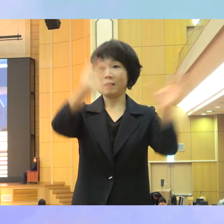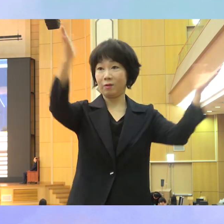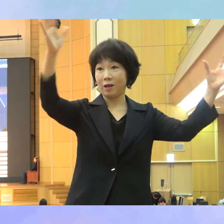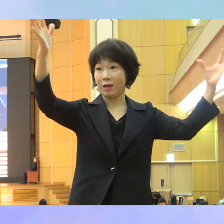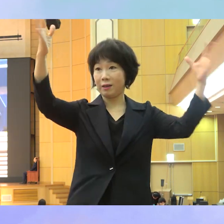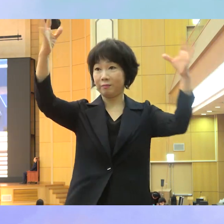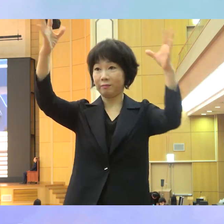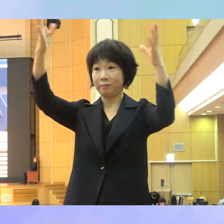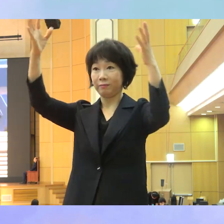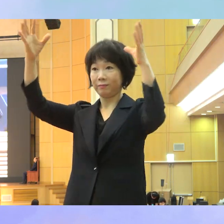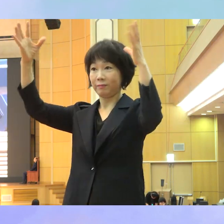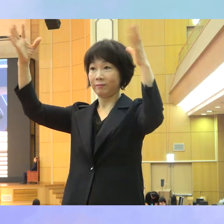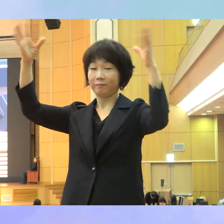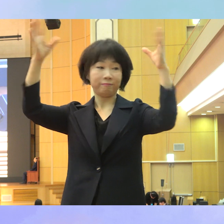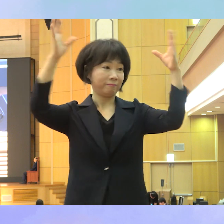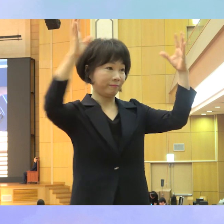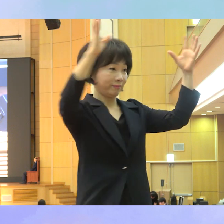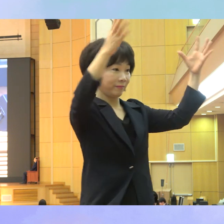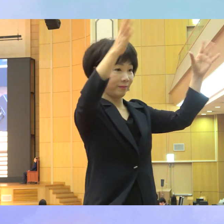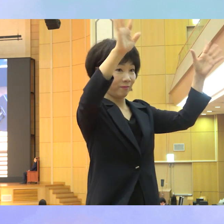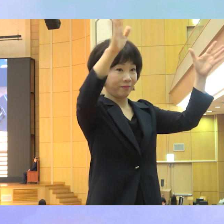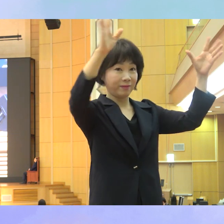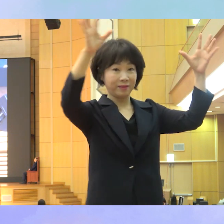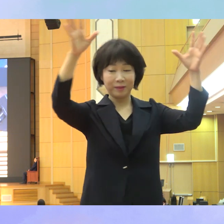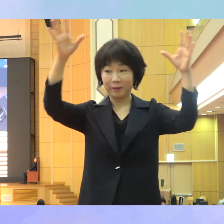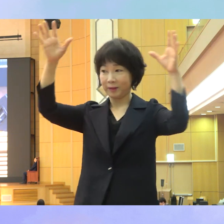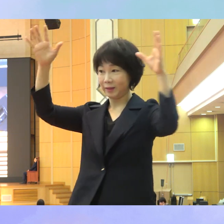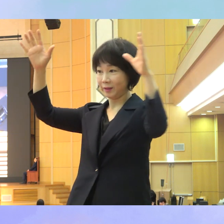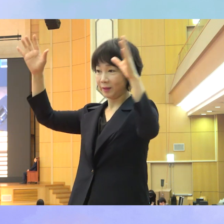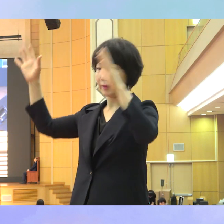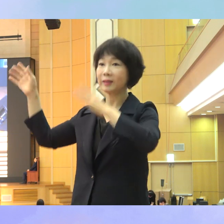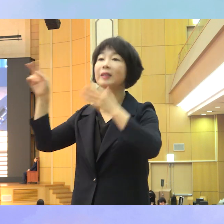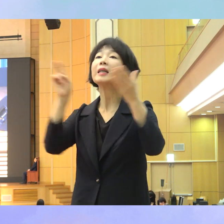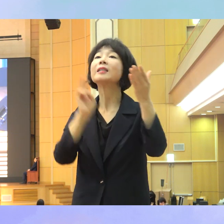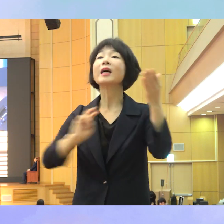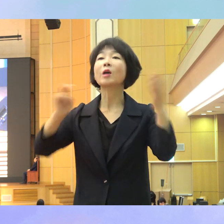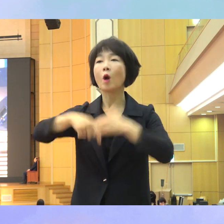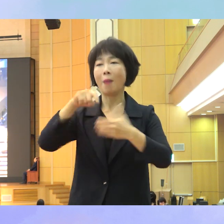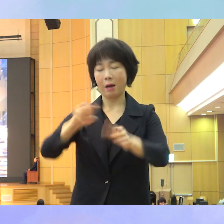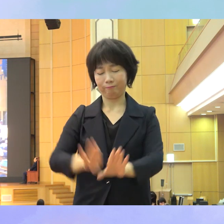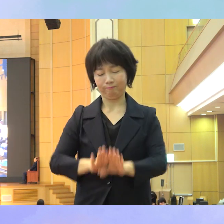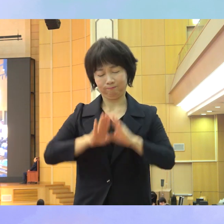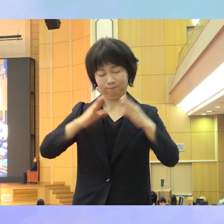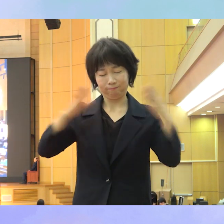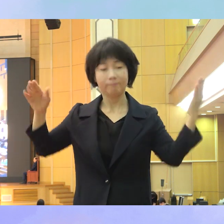할렐루야 찬양하시면서 주일 3부 예배를 주님께 드리겠습니다.